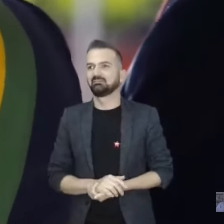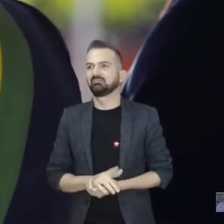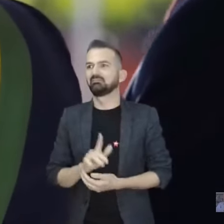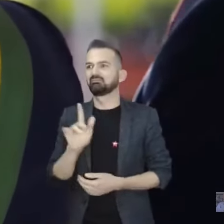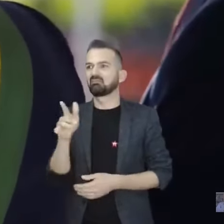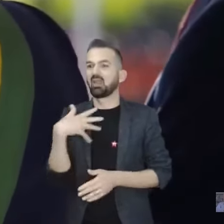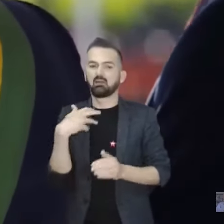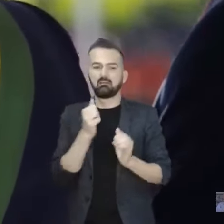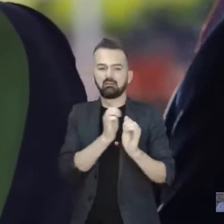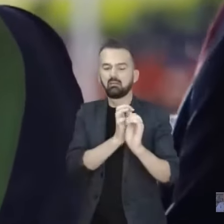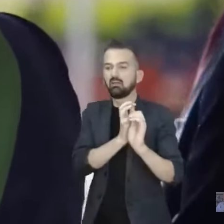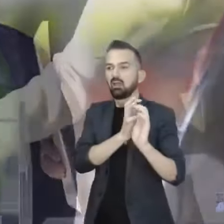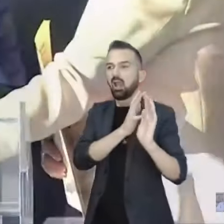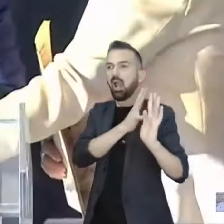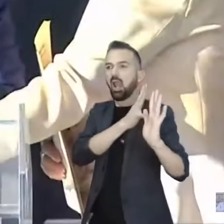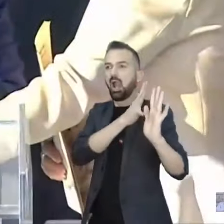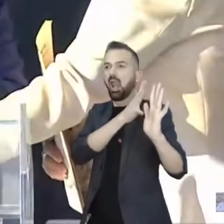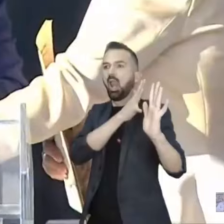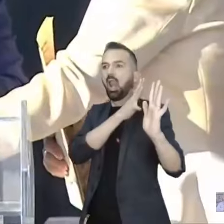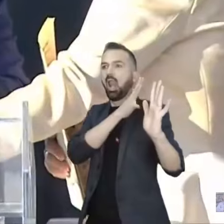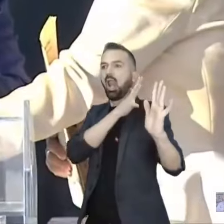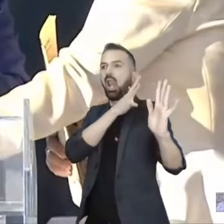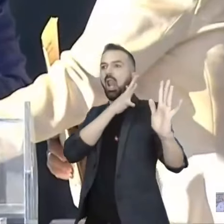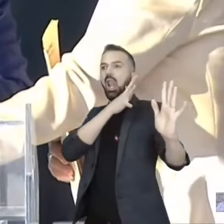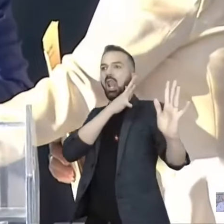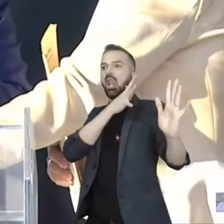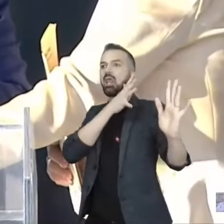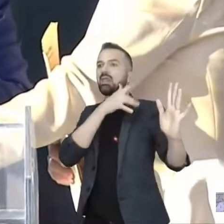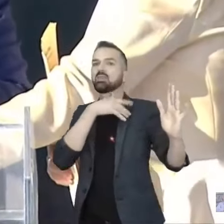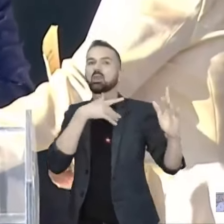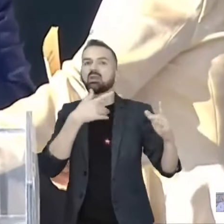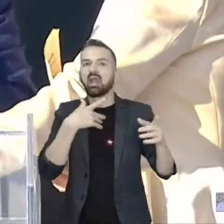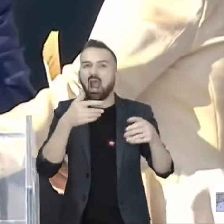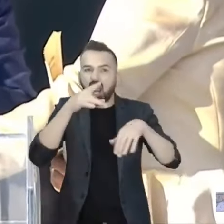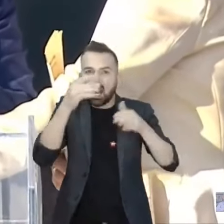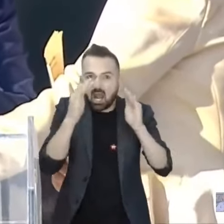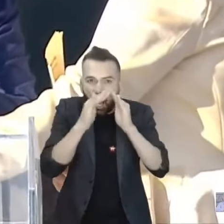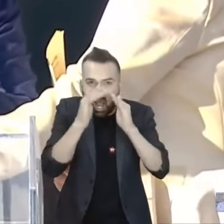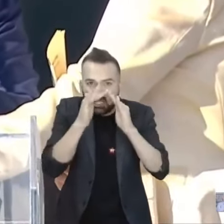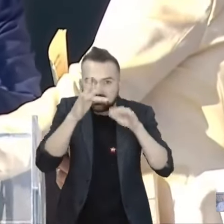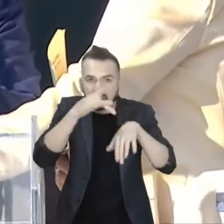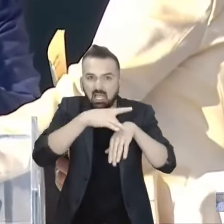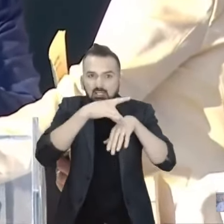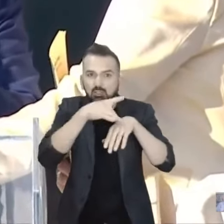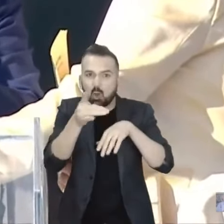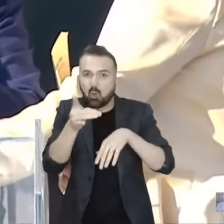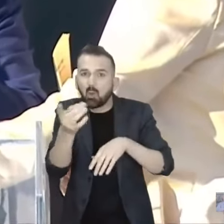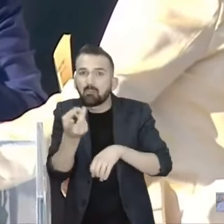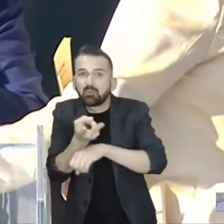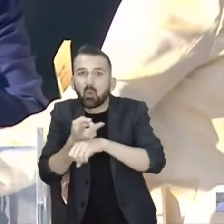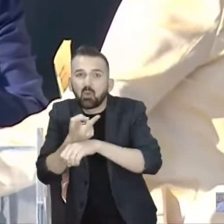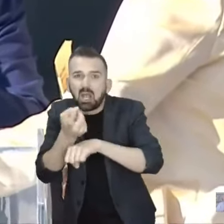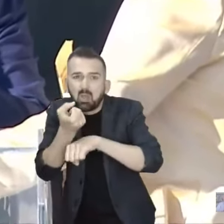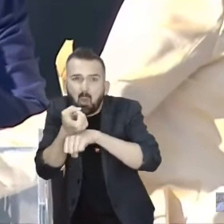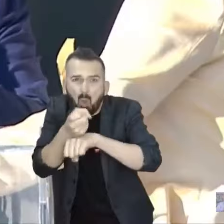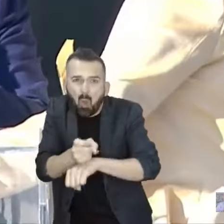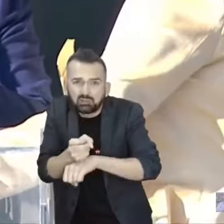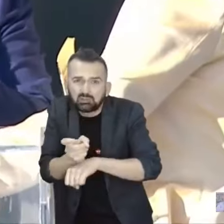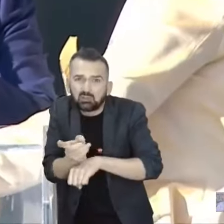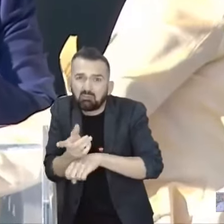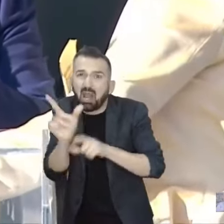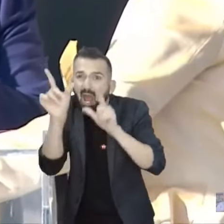Na porta dos açougues, em busca de ossos para aliviar a fome. E, ao mesmo